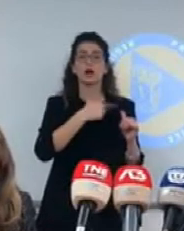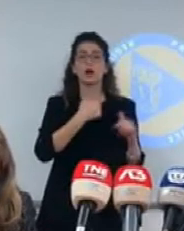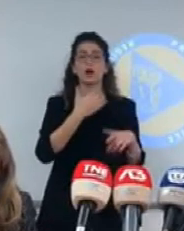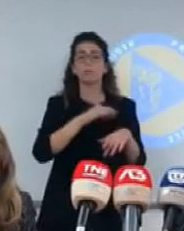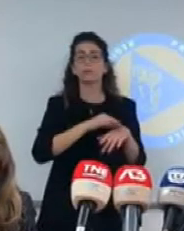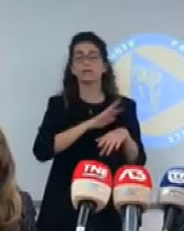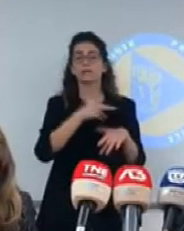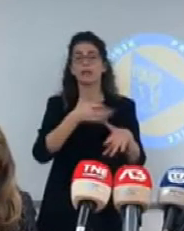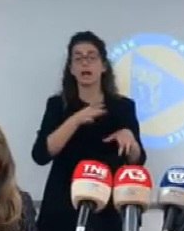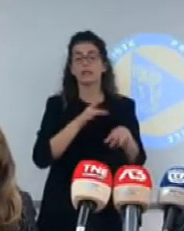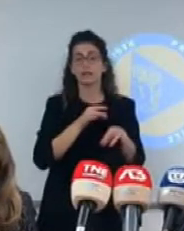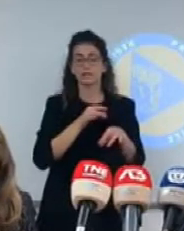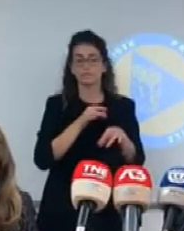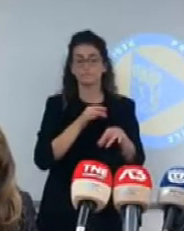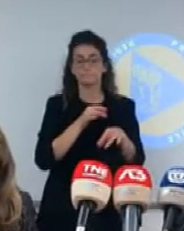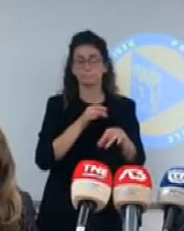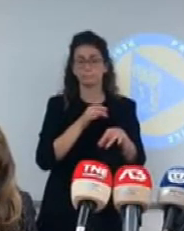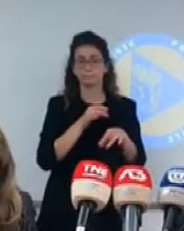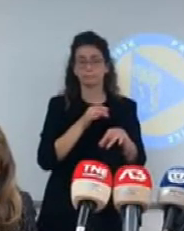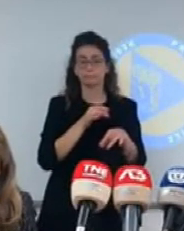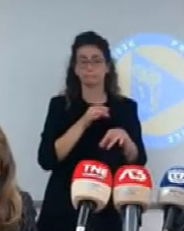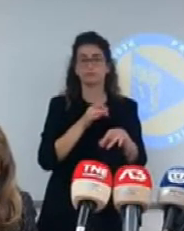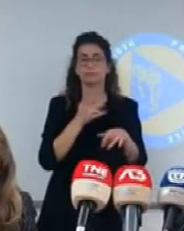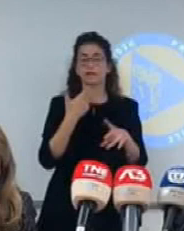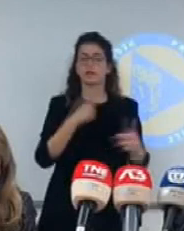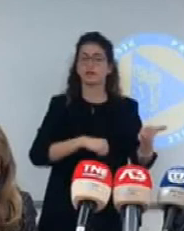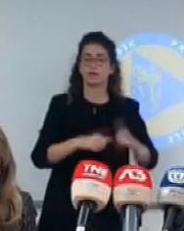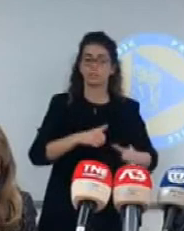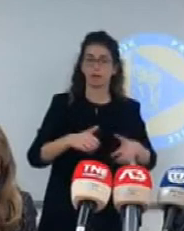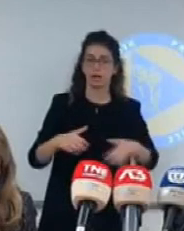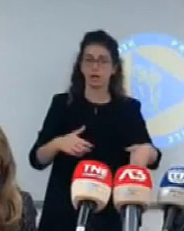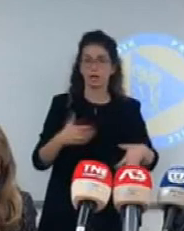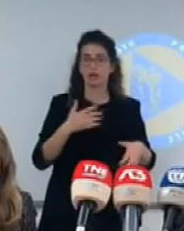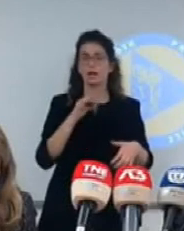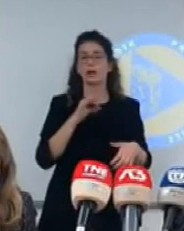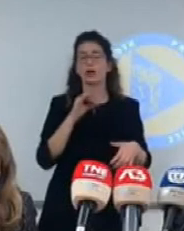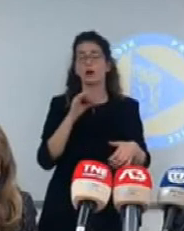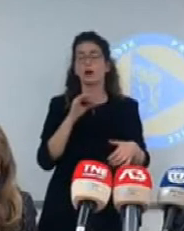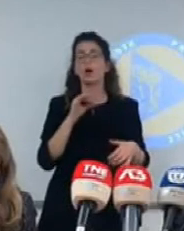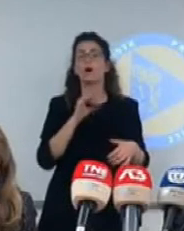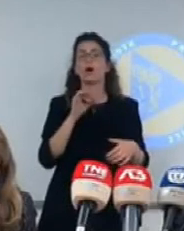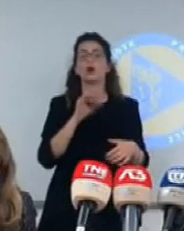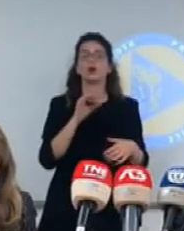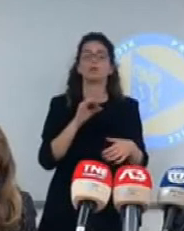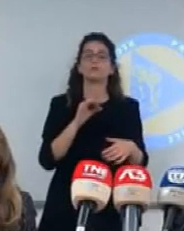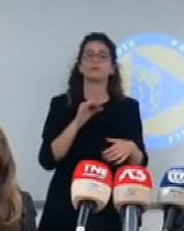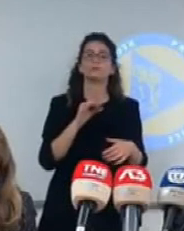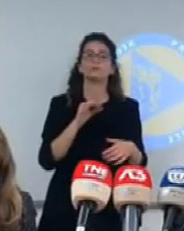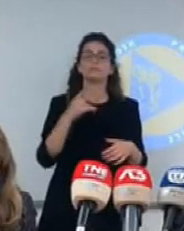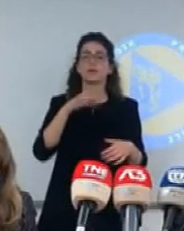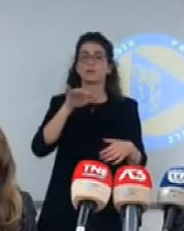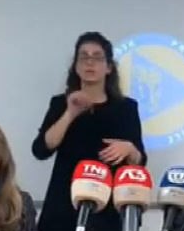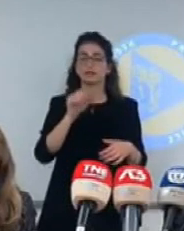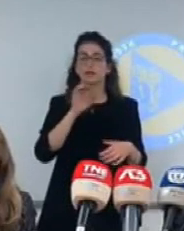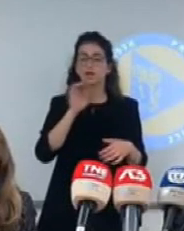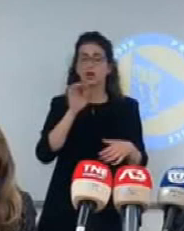patologie abbiamo già parlato quelli che hanno avuto un trapianto quelli che fanno patologie che hanno neoplasie che fanno